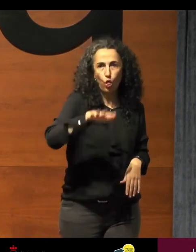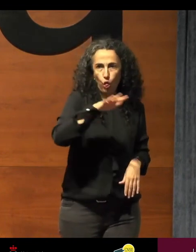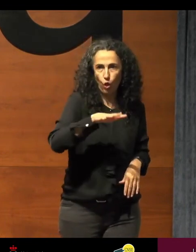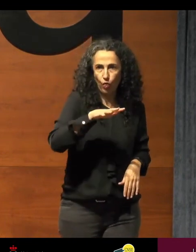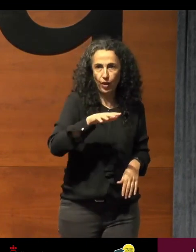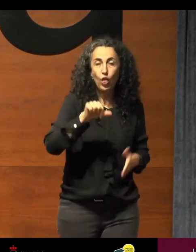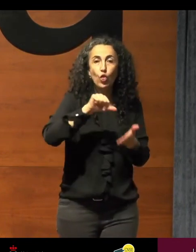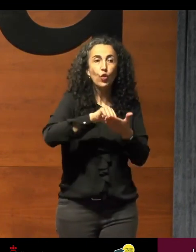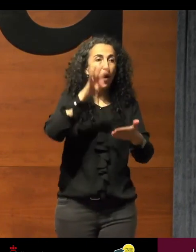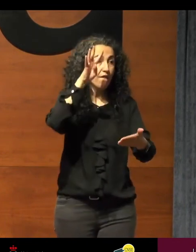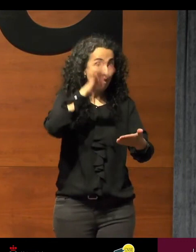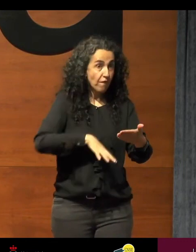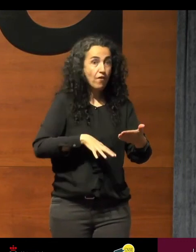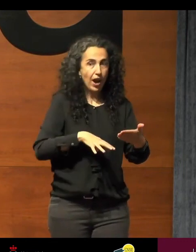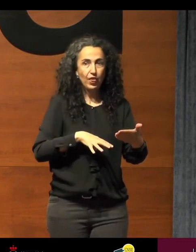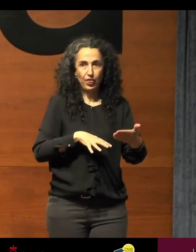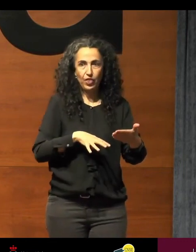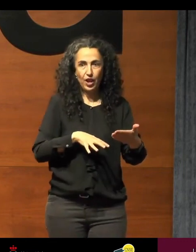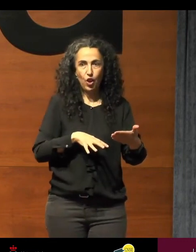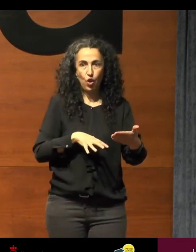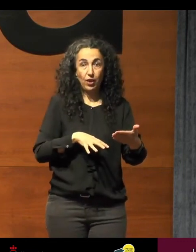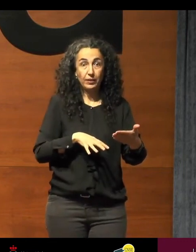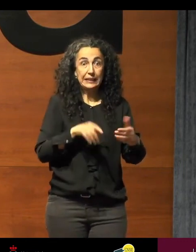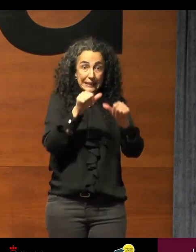1984, en la ciudad de Barcelona,